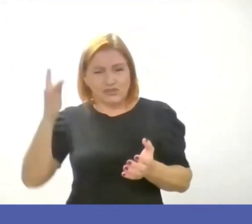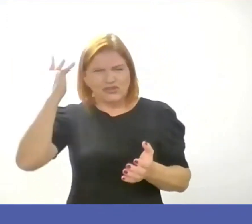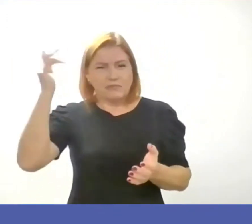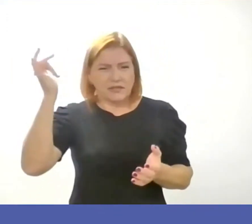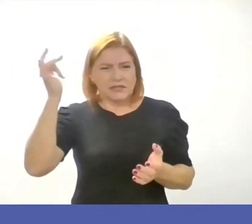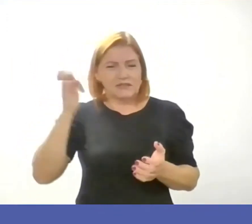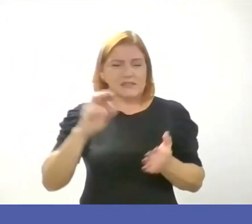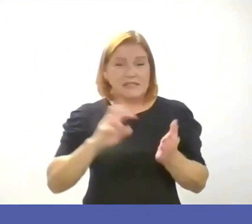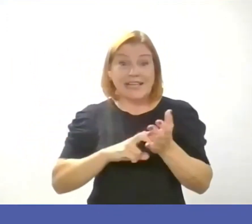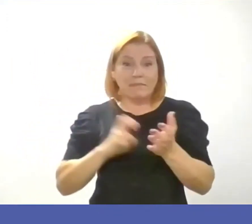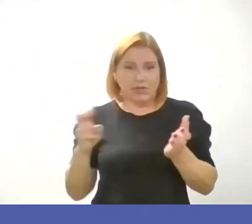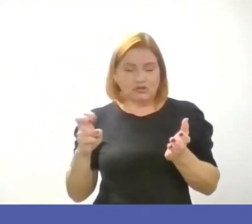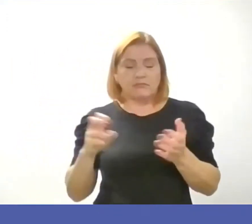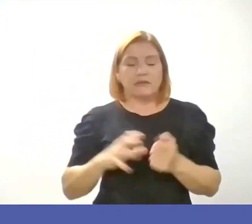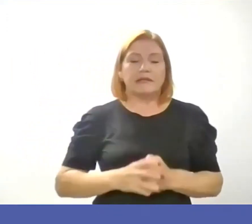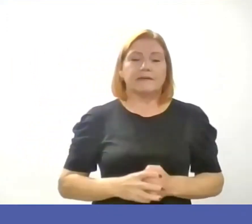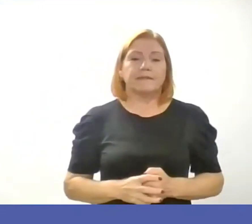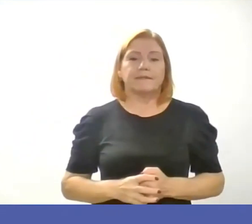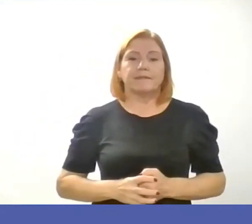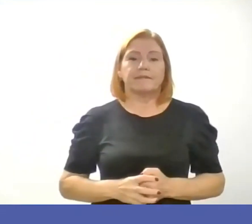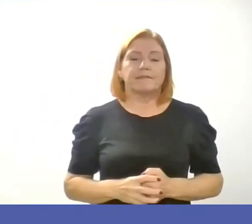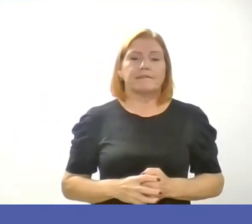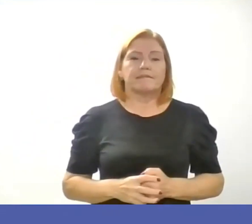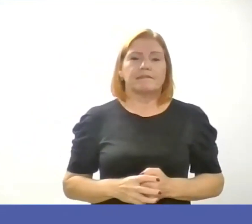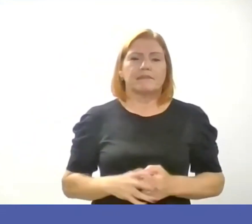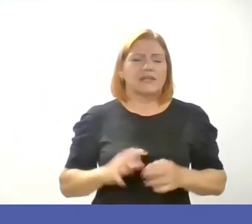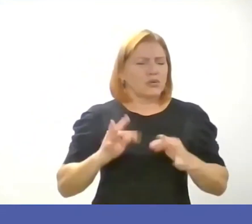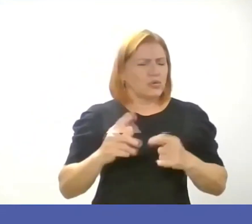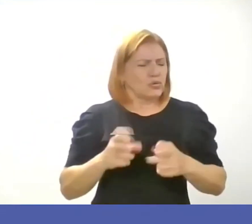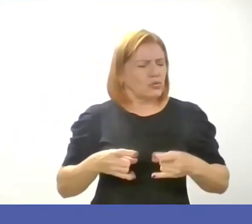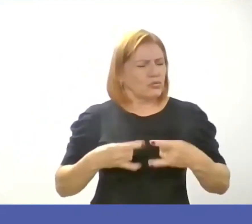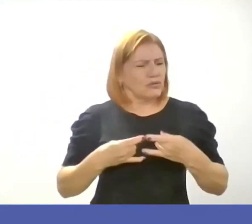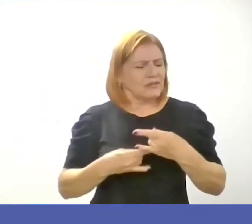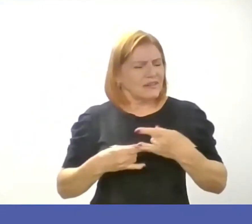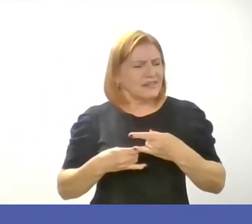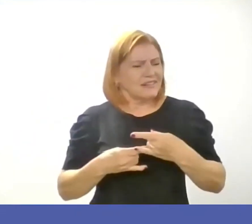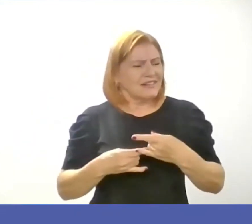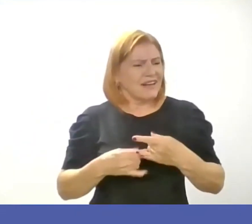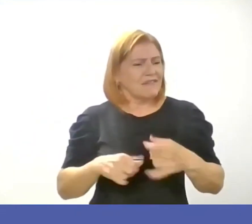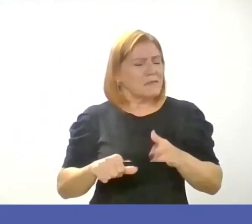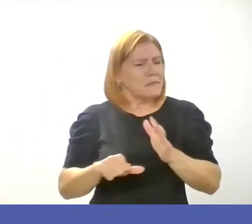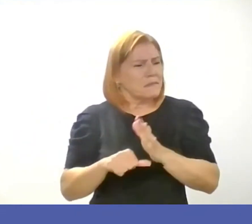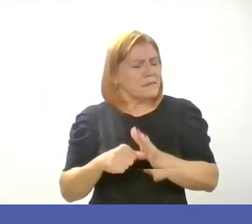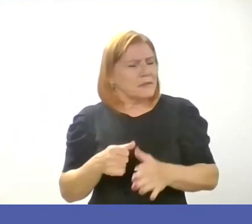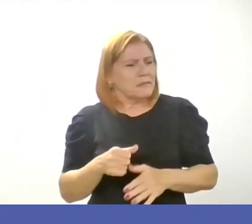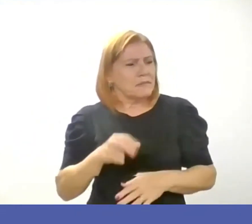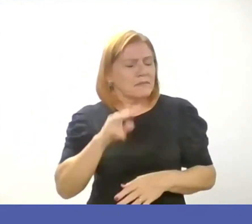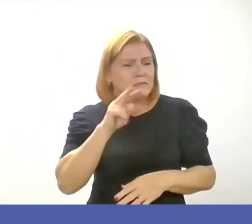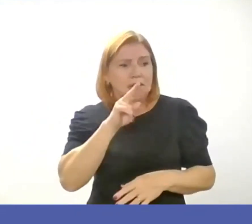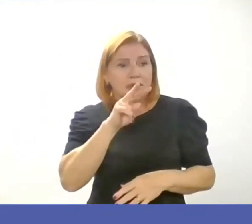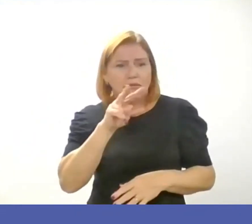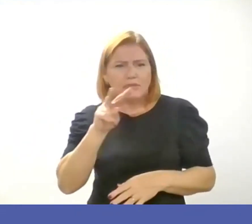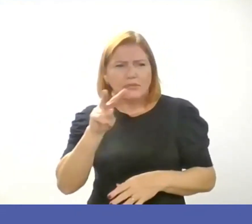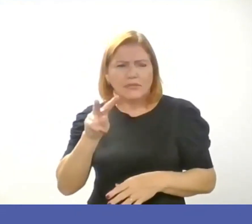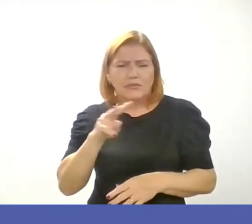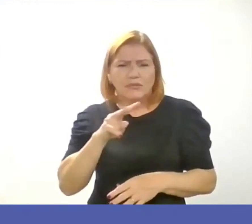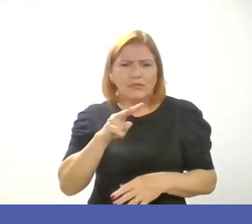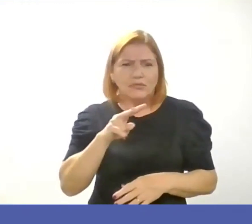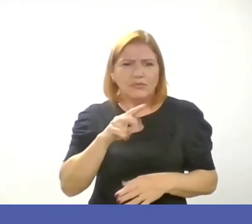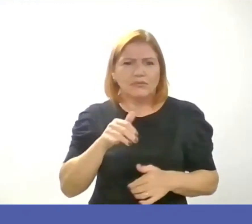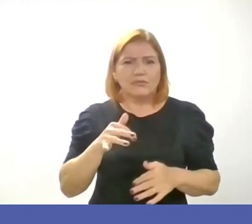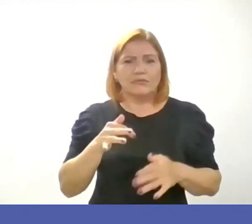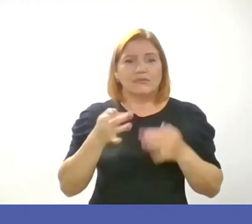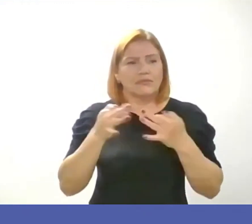eu primeiramente ouço os testemunhos deles, por 40 minutos para 50 minutos.